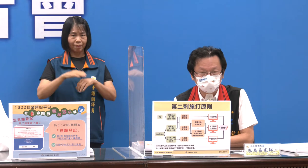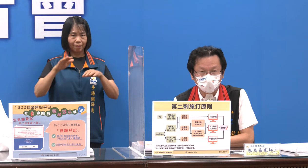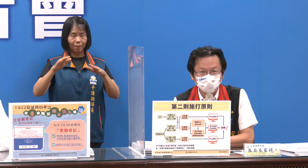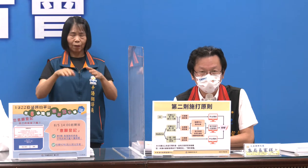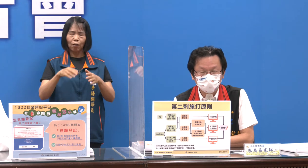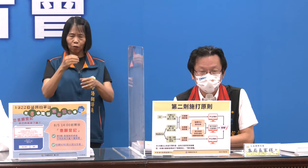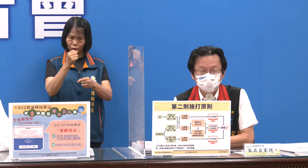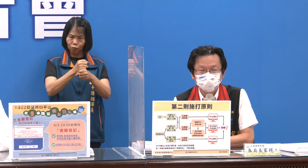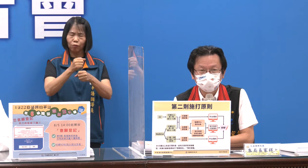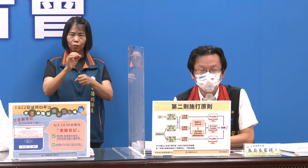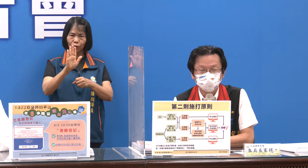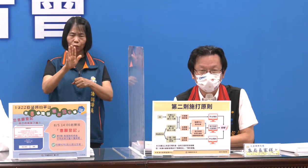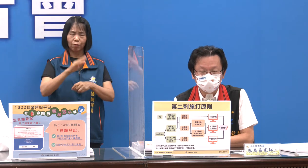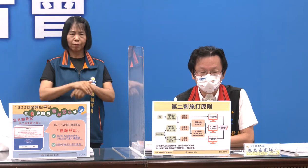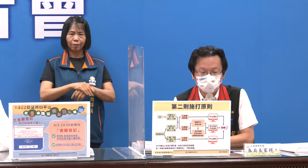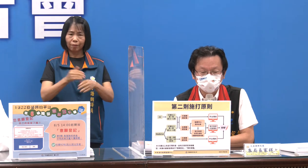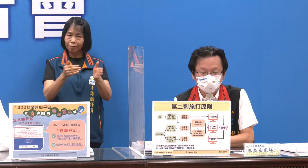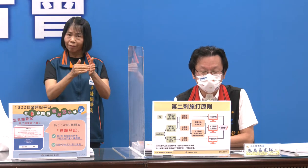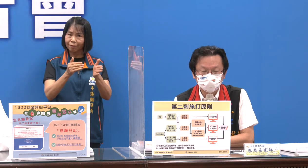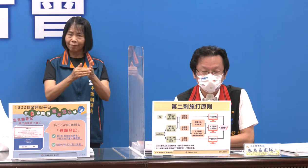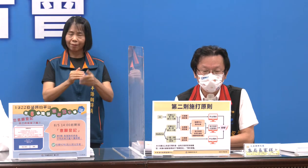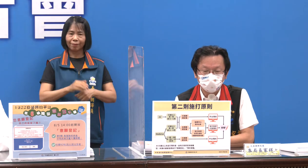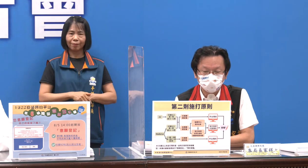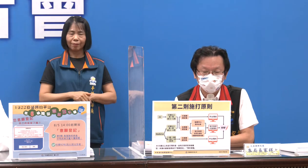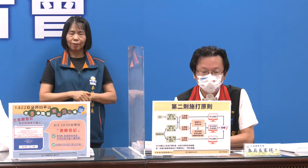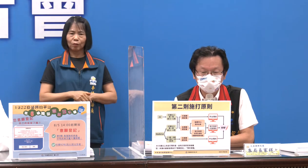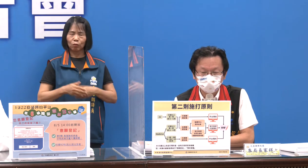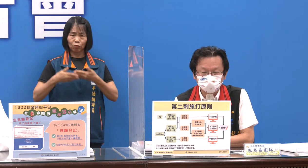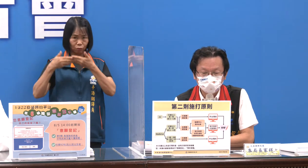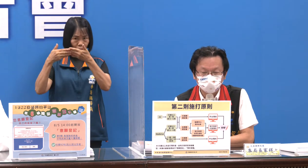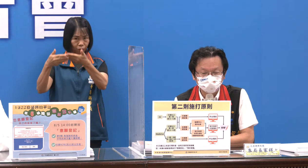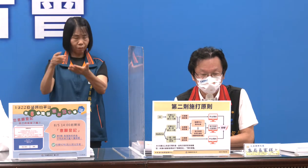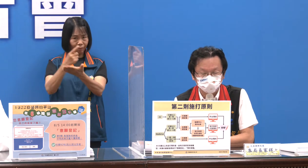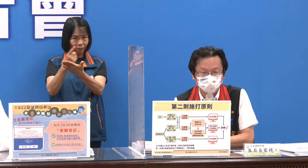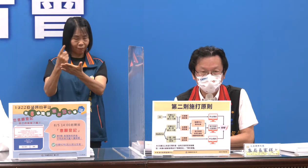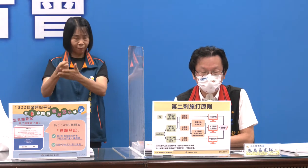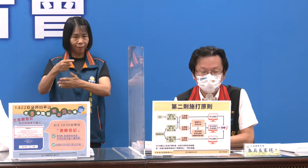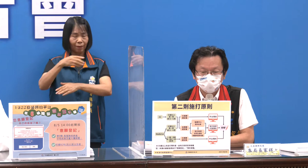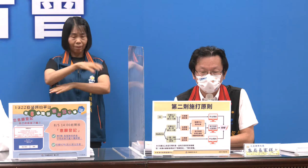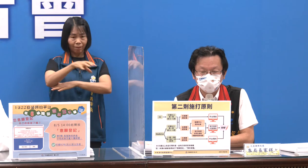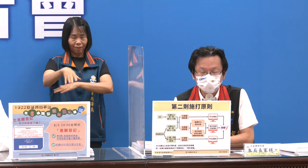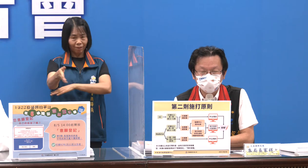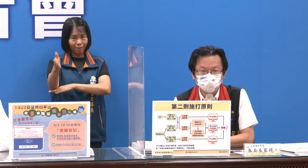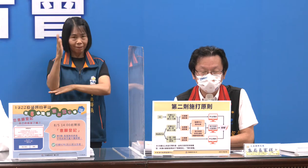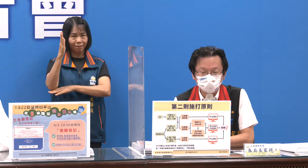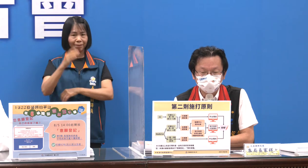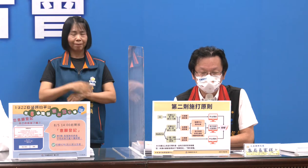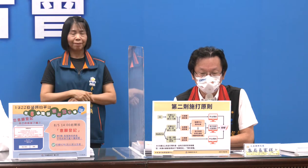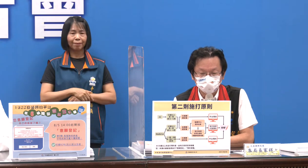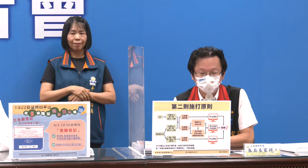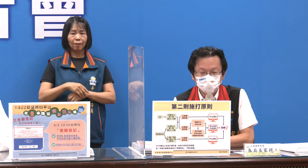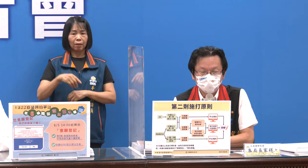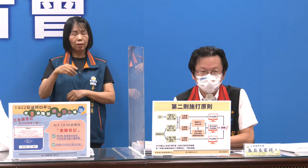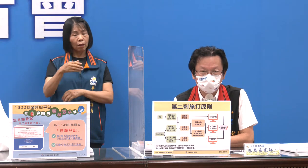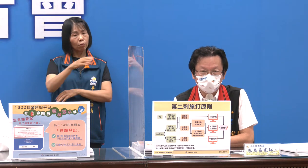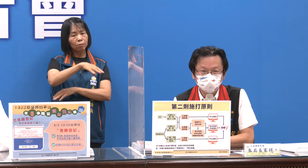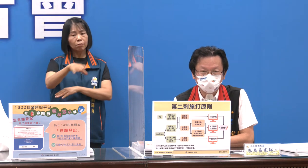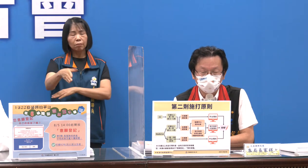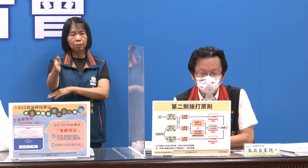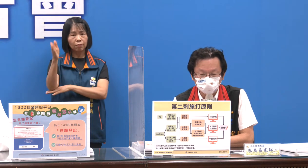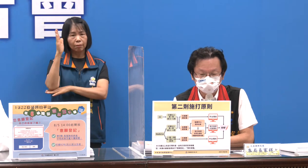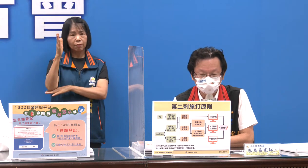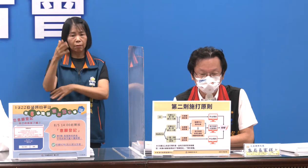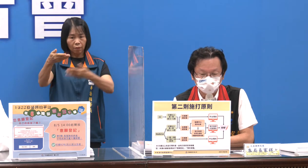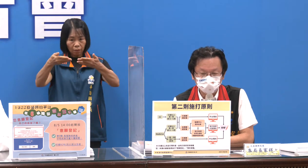作出来。那制作出来之后呢，它会交到我们各地方政府。那因此，我们各地方政府会来